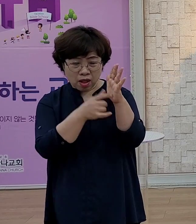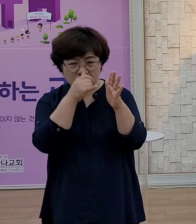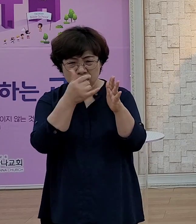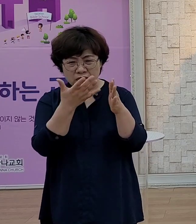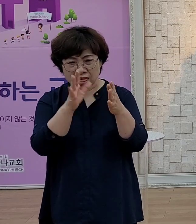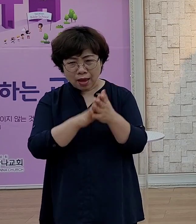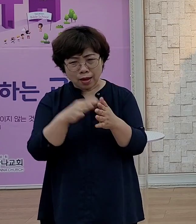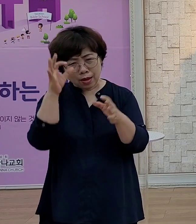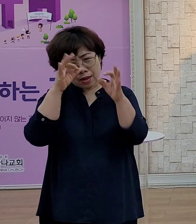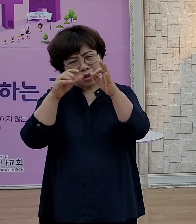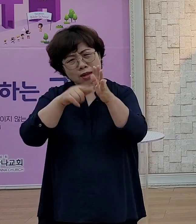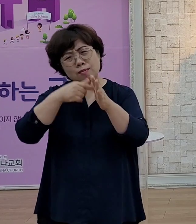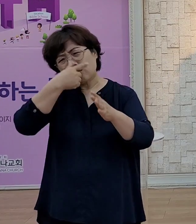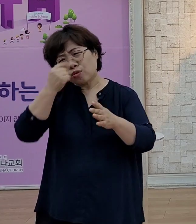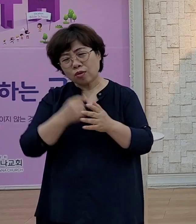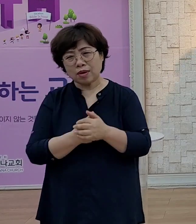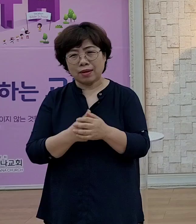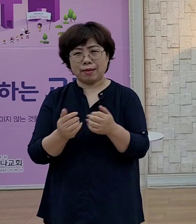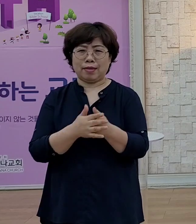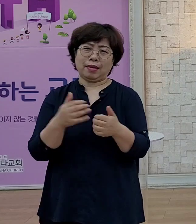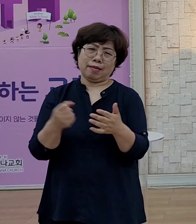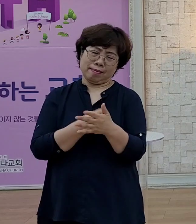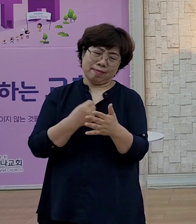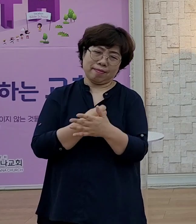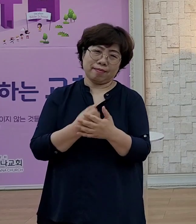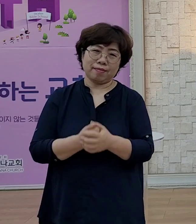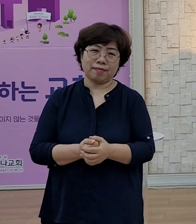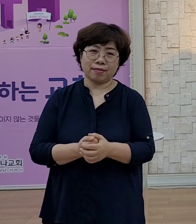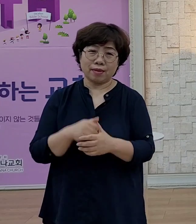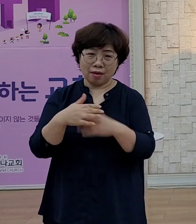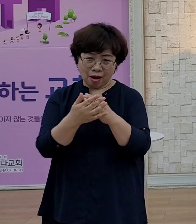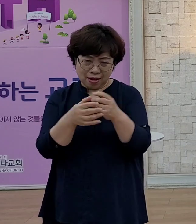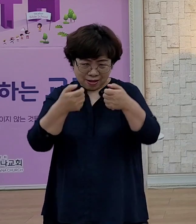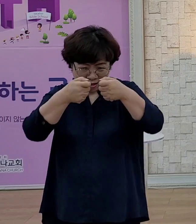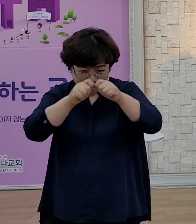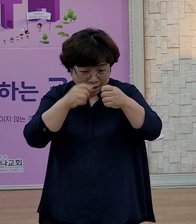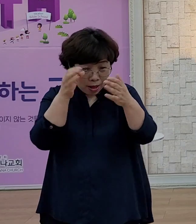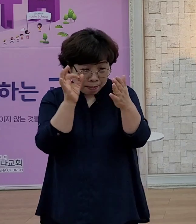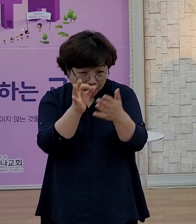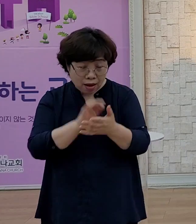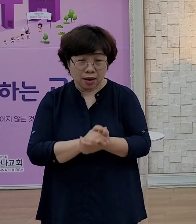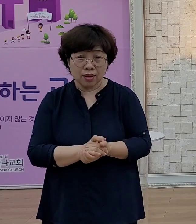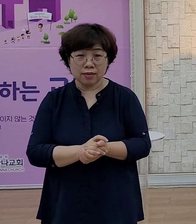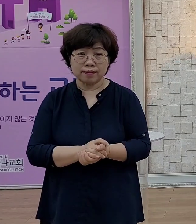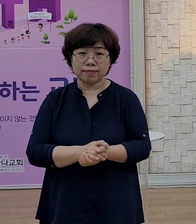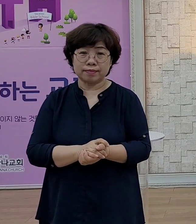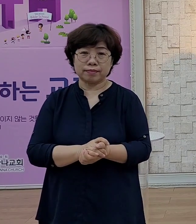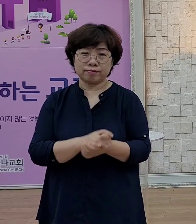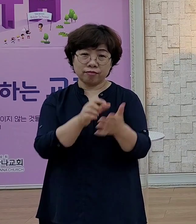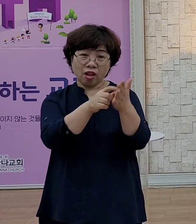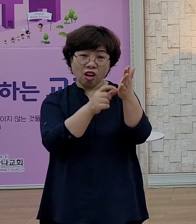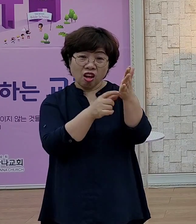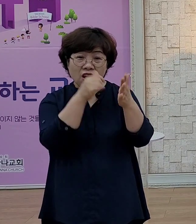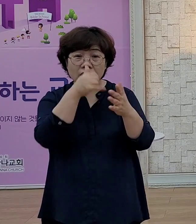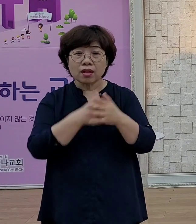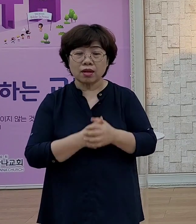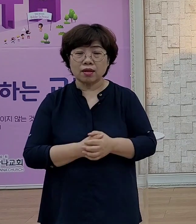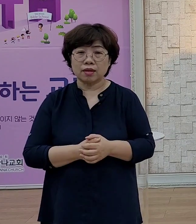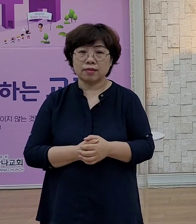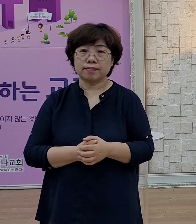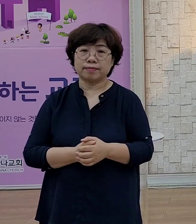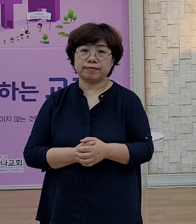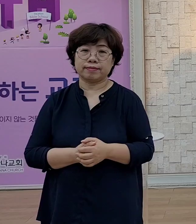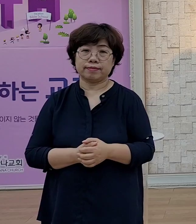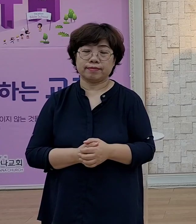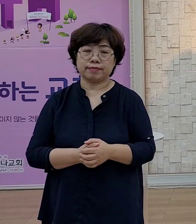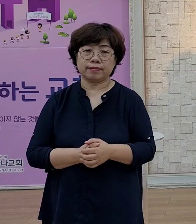말씀드립니다. 후자예요. 성경을 한번 잘 보세요. 지난 첫 번째 시간에 제가 말씀드렸잖아요.